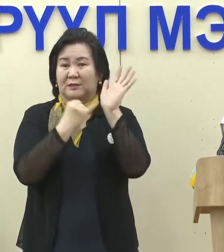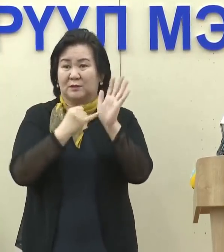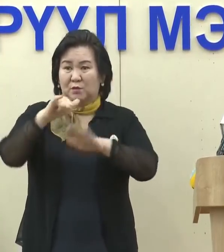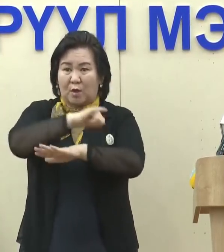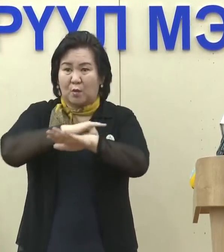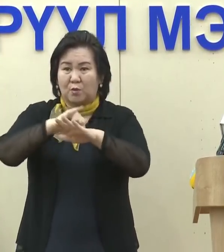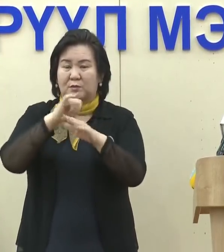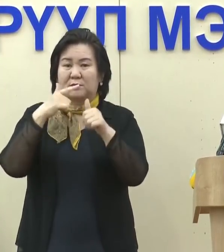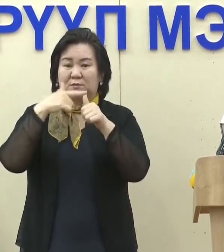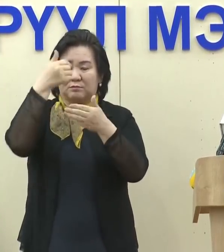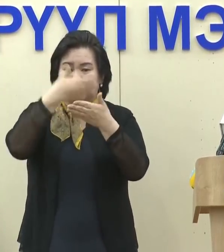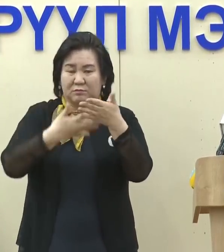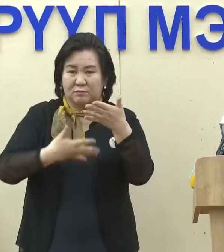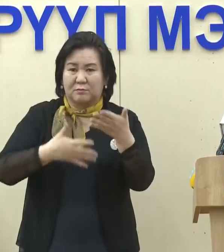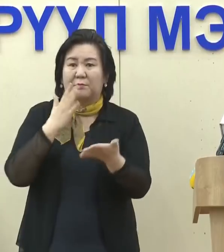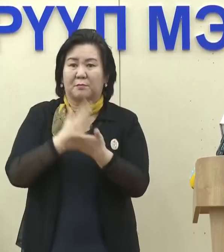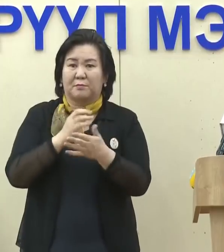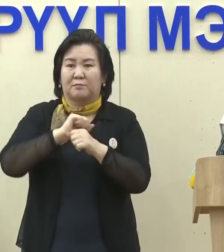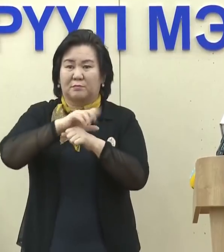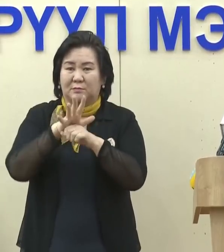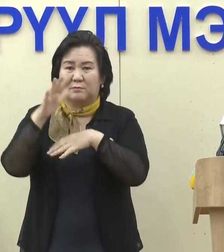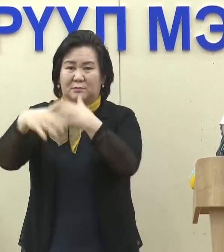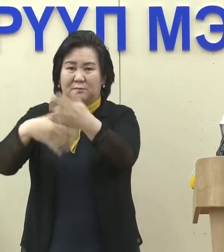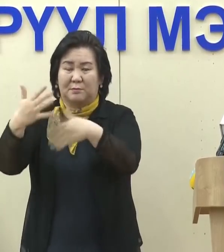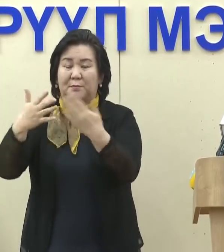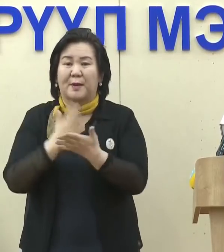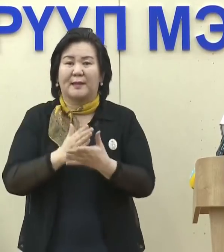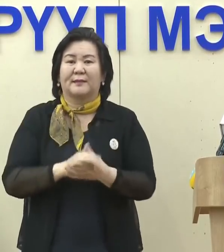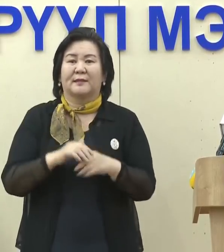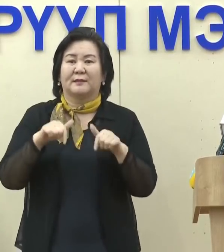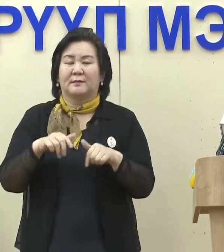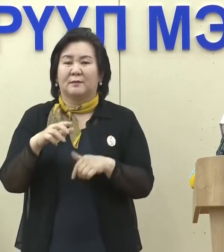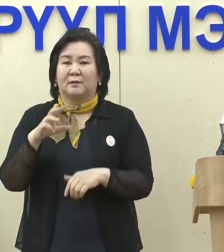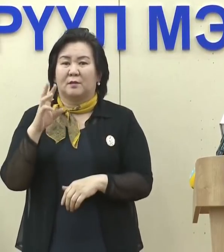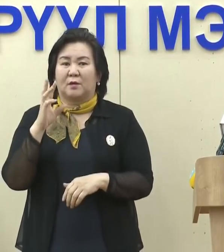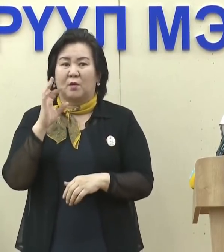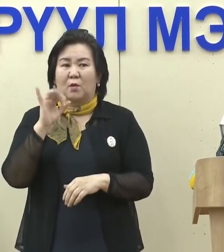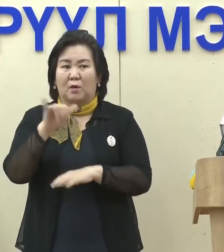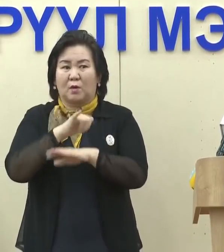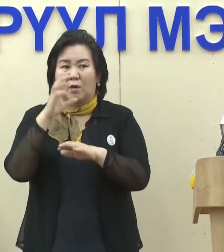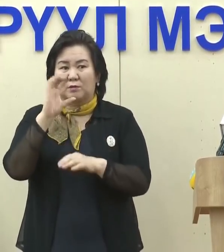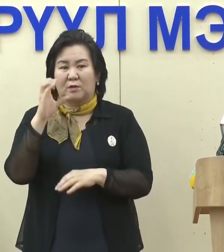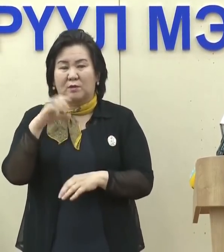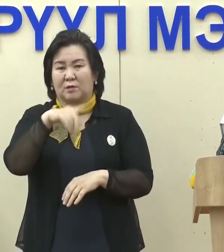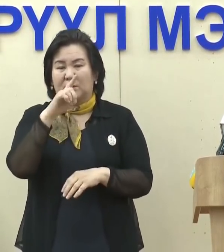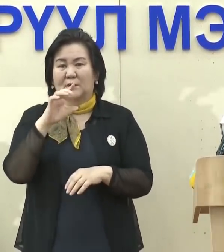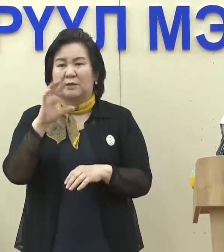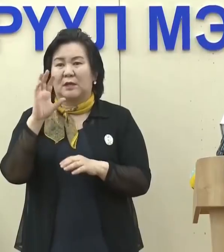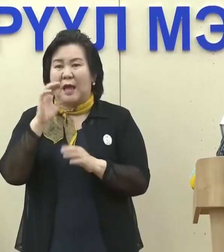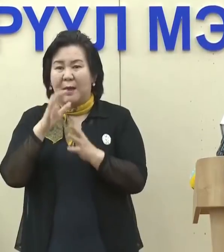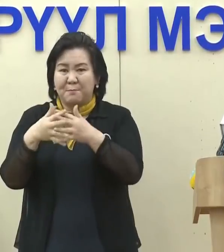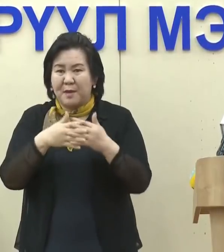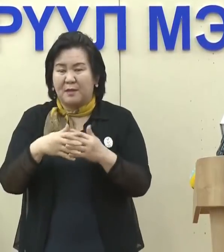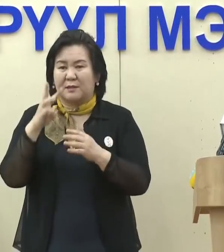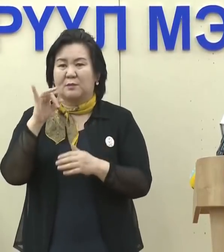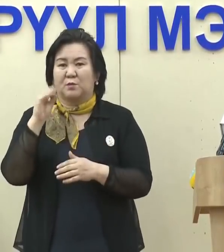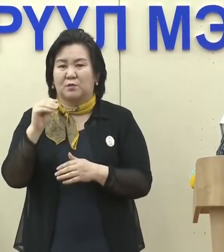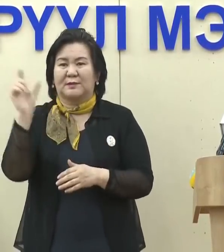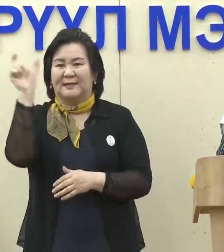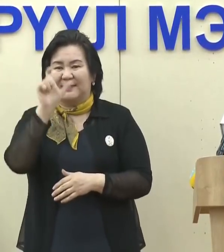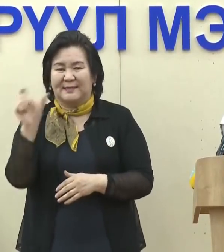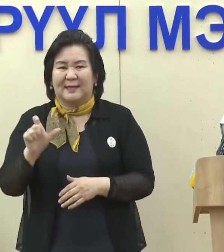өвчл дарахсан. За ингээд бас Узбекистан, Монтегро зэрэг одоо орнуудад бол өвчлөл нэмэгдсэн байна. За